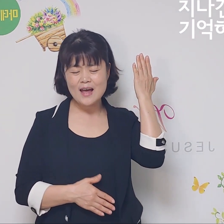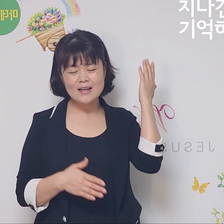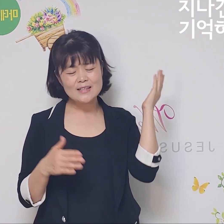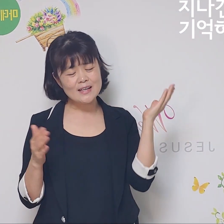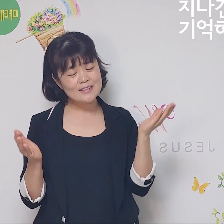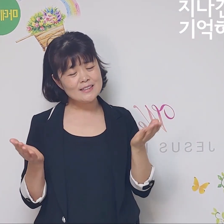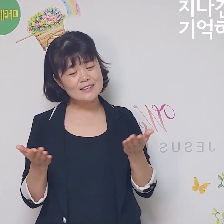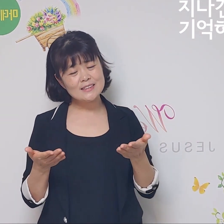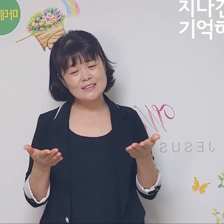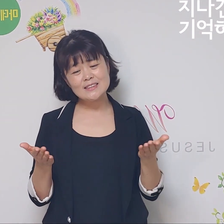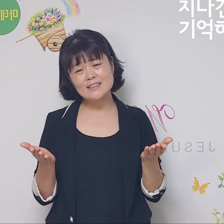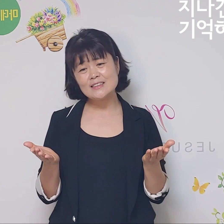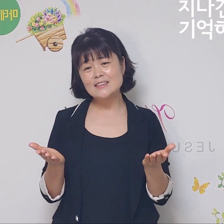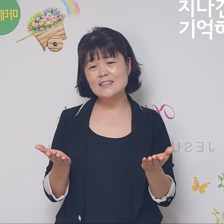지나간 일들을